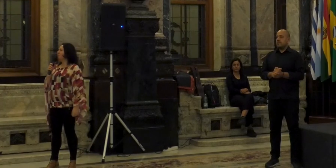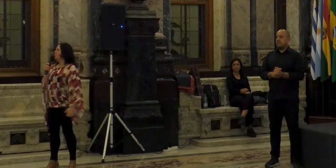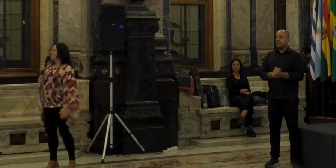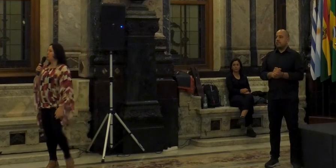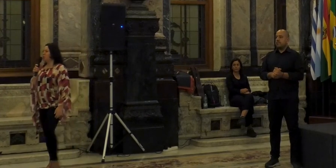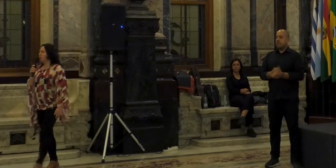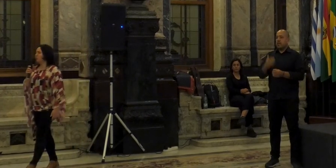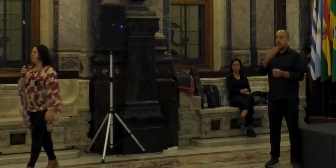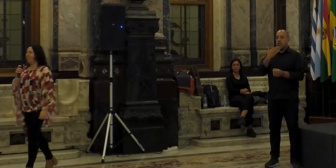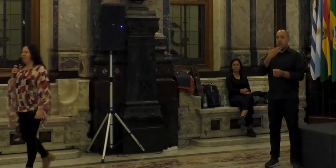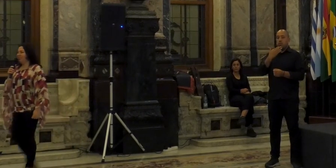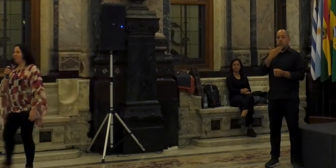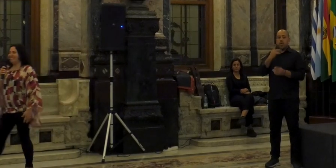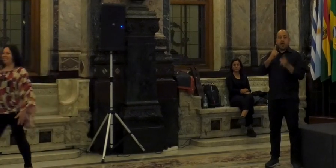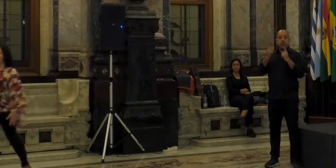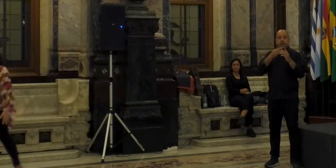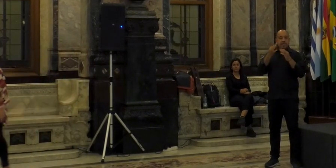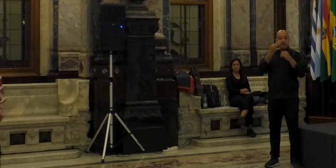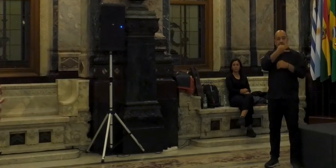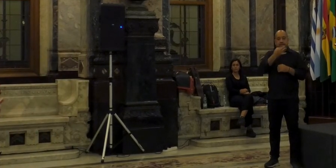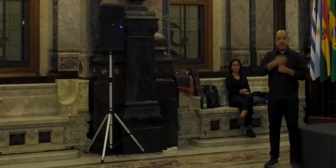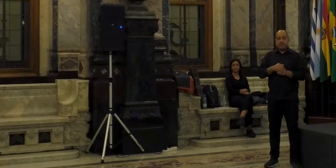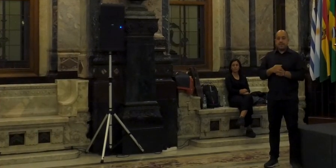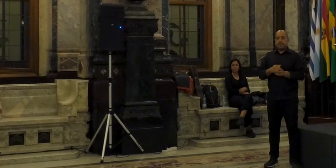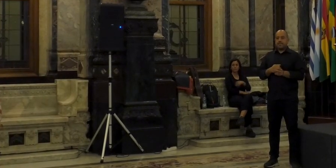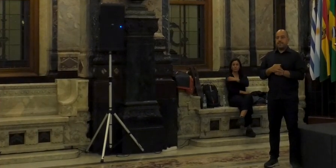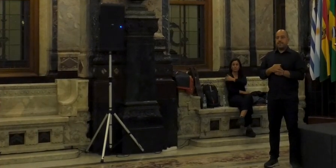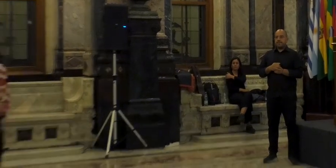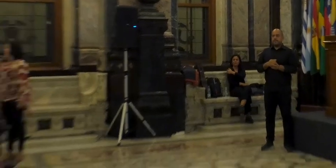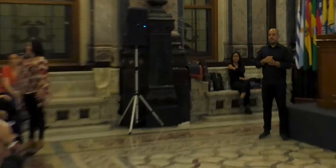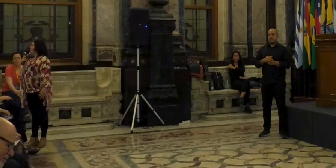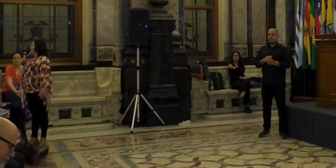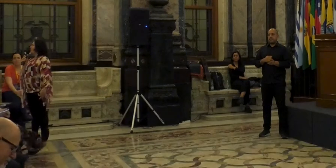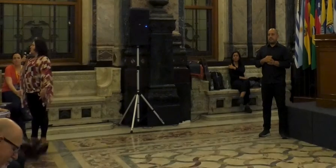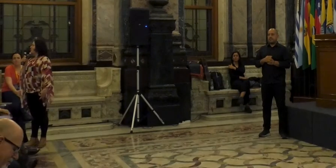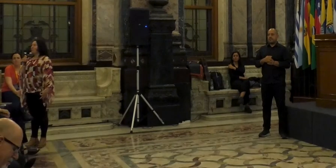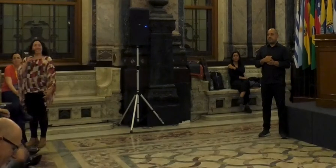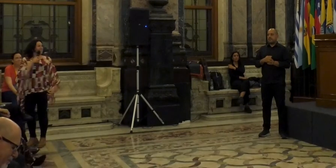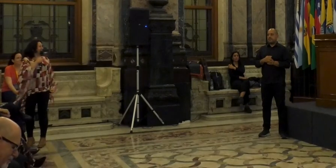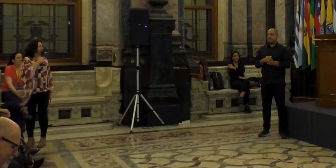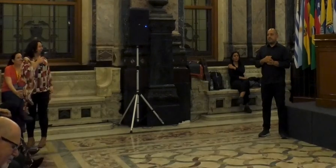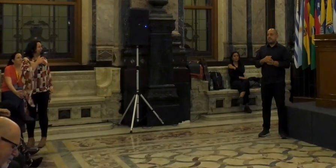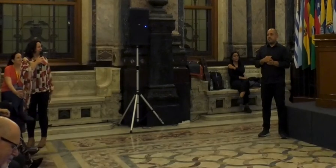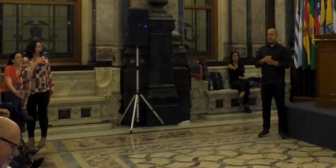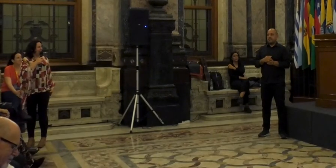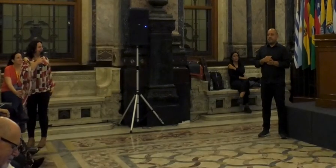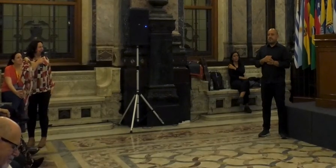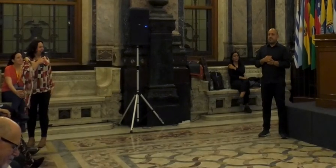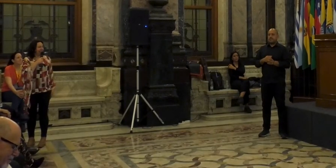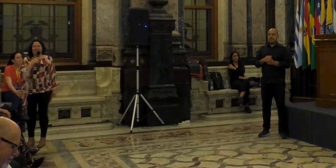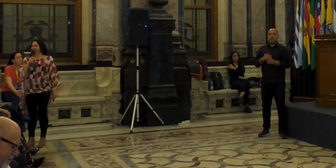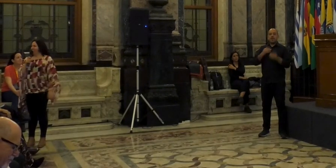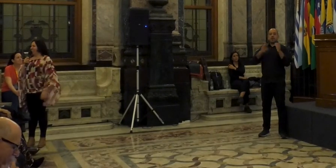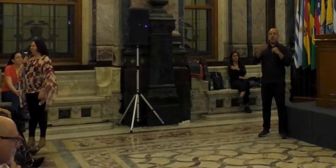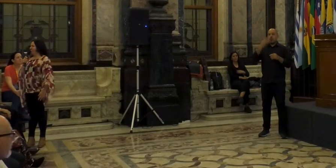¿Alguna inquietud o algún comentario? Y si no, lo dejamos. Y si no, que alguien diga si reconocieron el